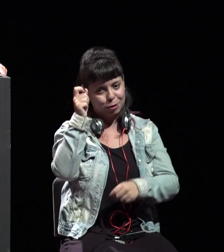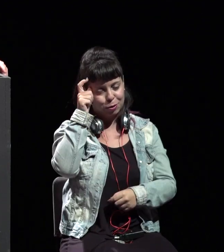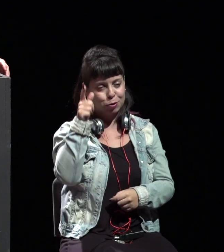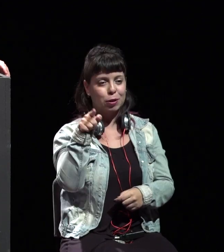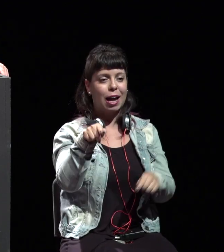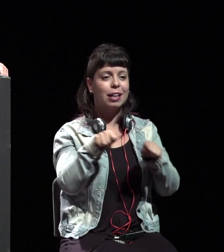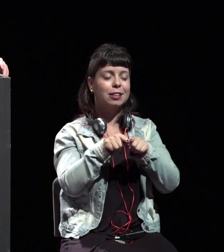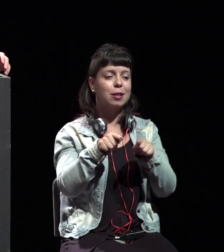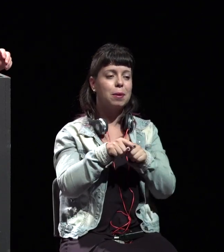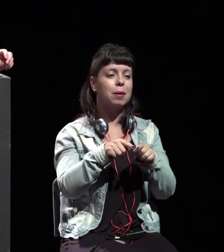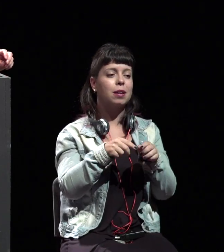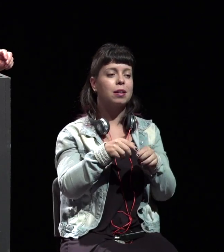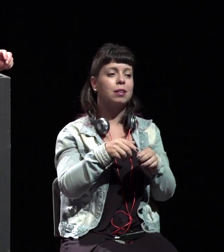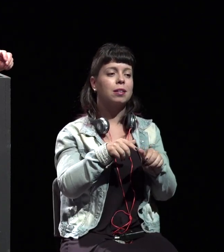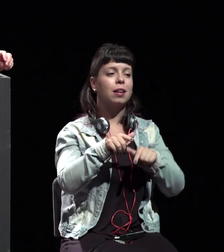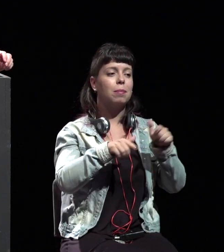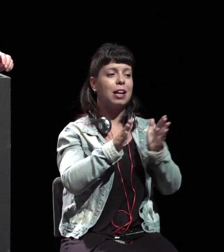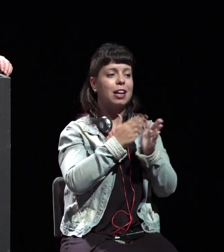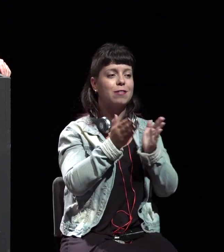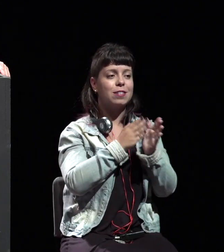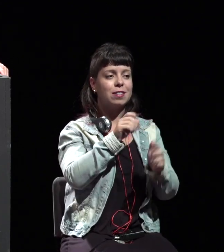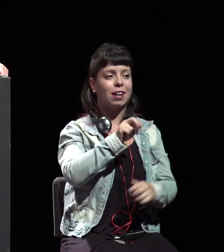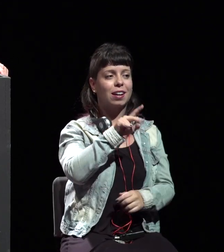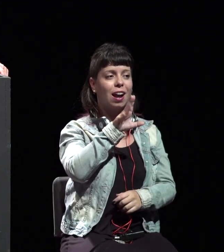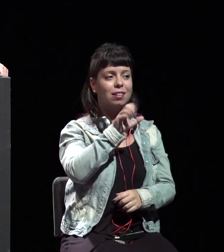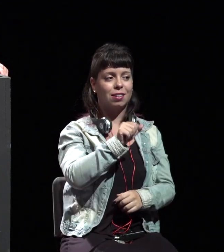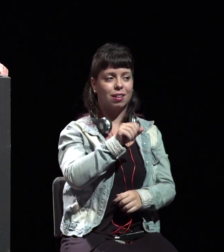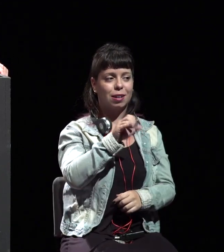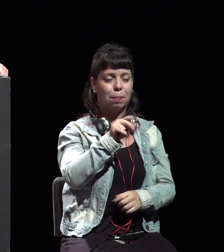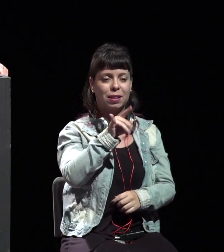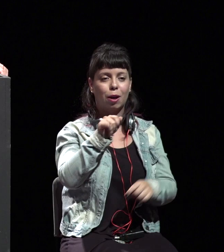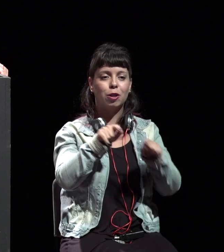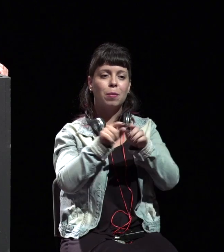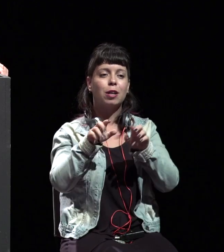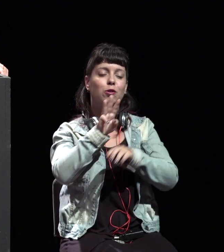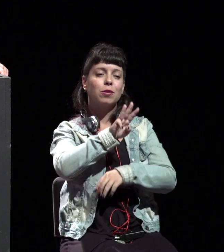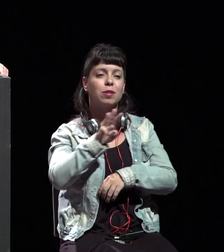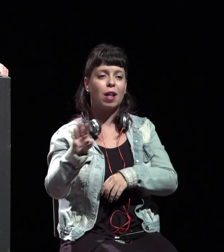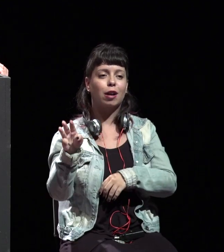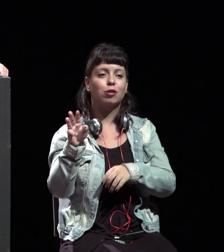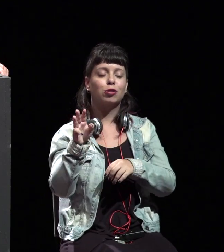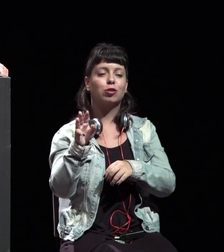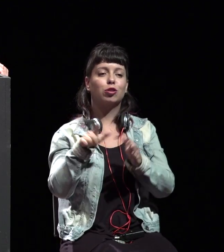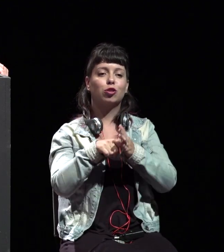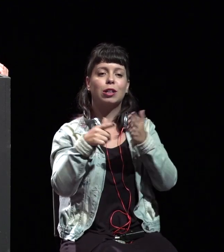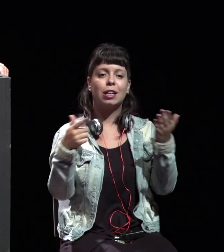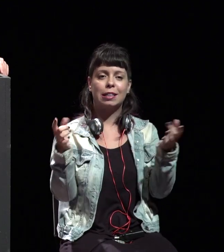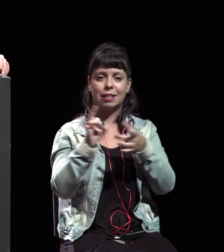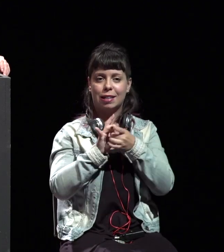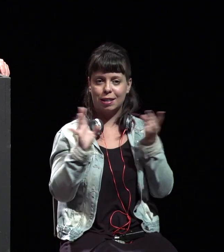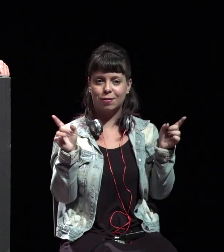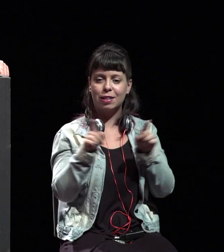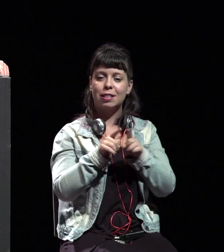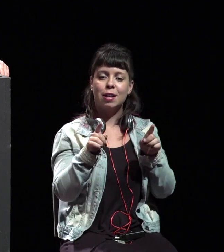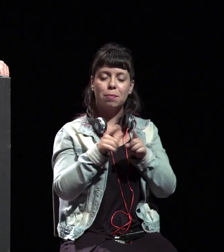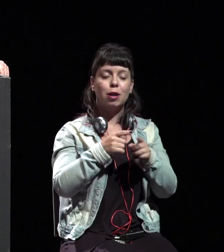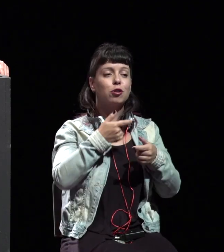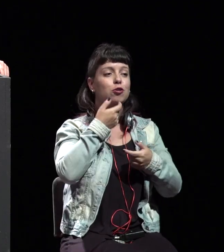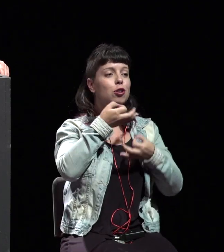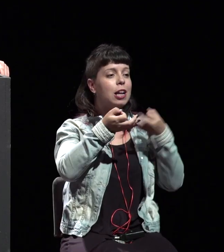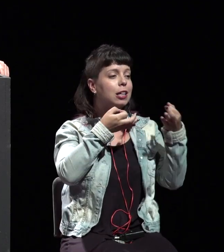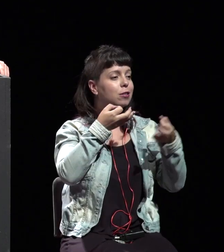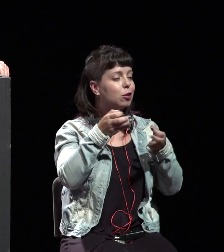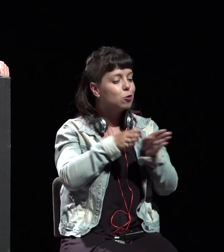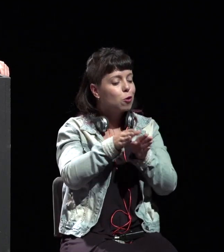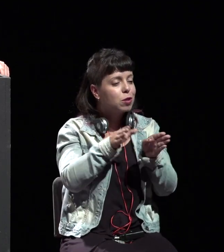Carta Capital Digital e do site Jornalistas Livres. Também é conselheira de honra do Conselho Reinventando a Educação e autora